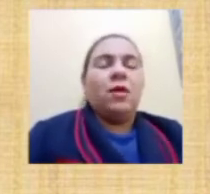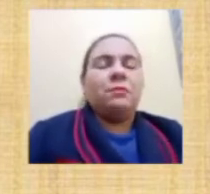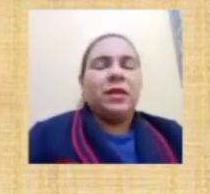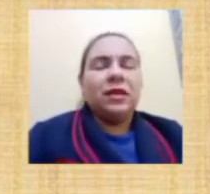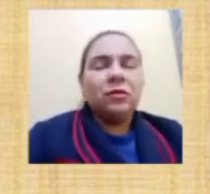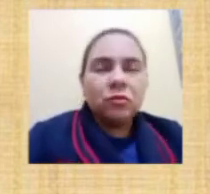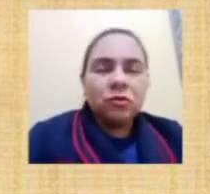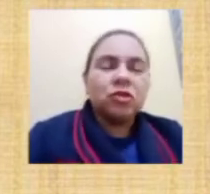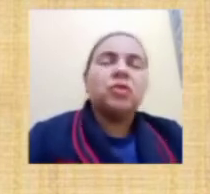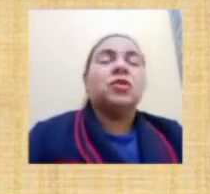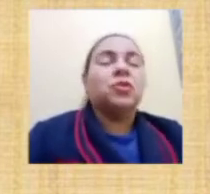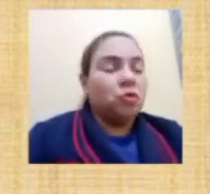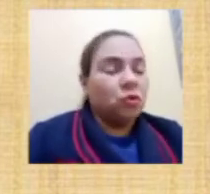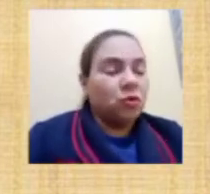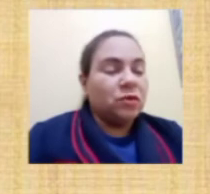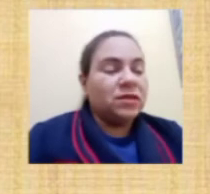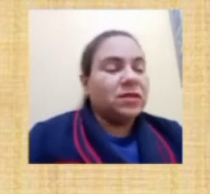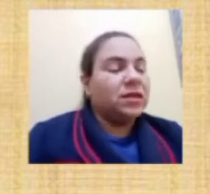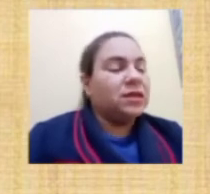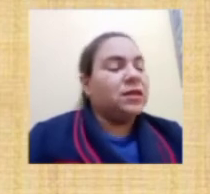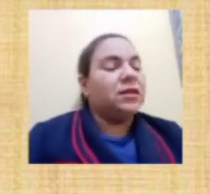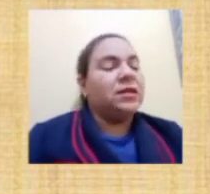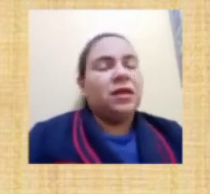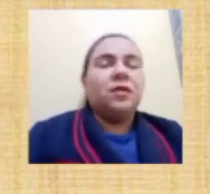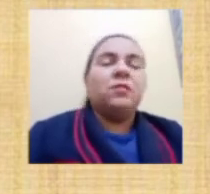menos 17.